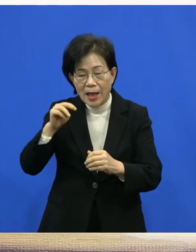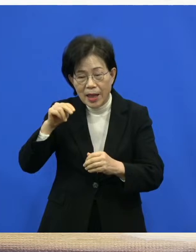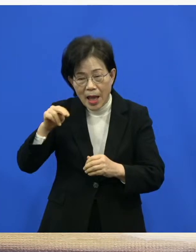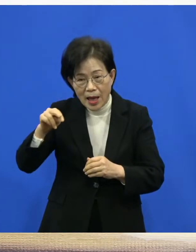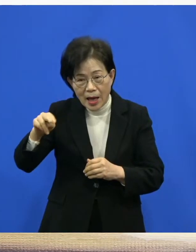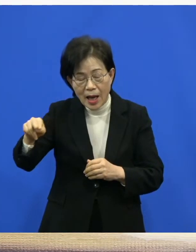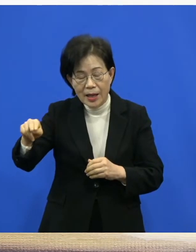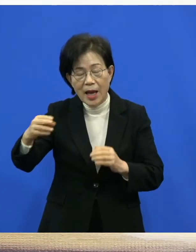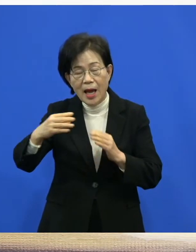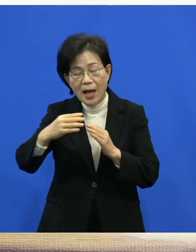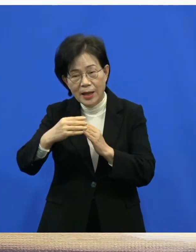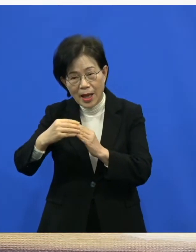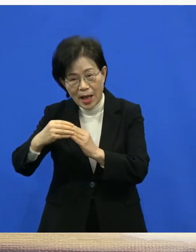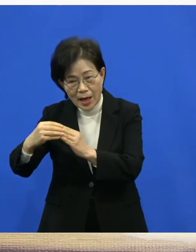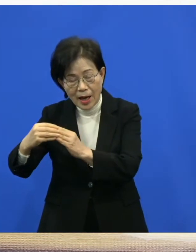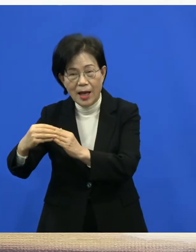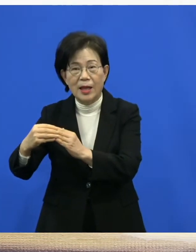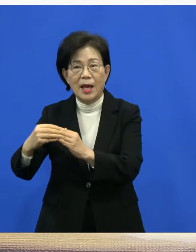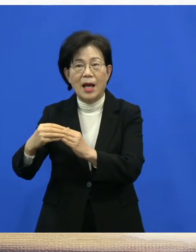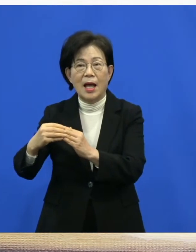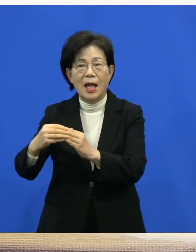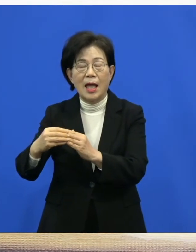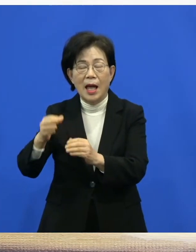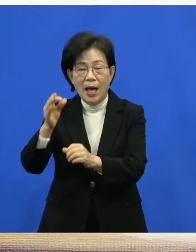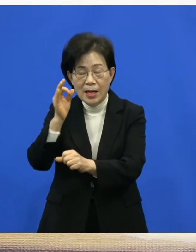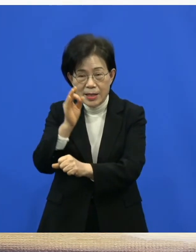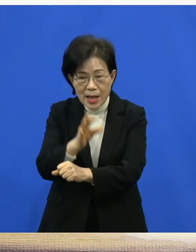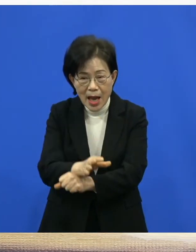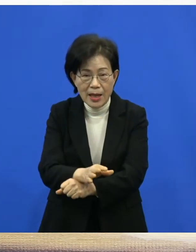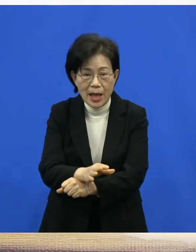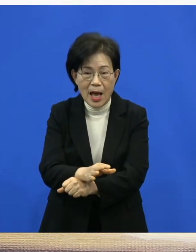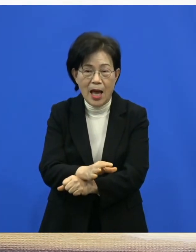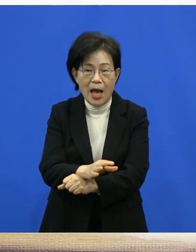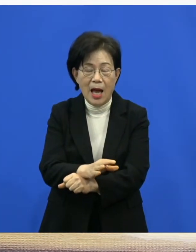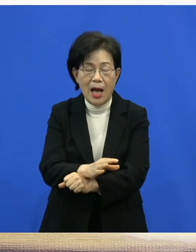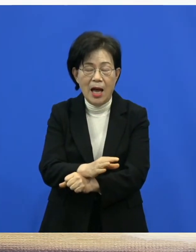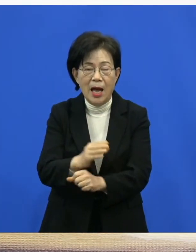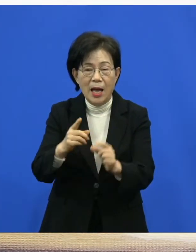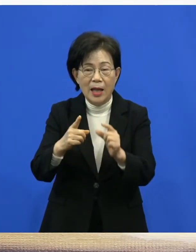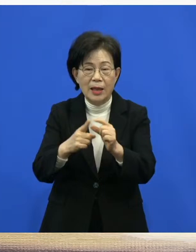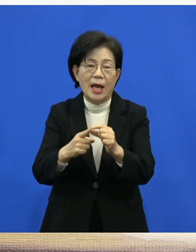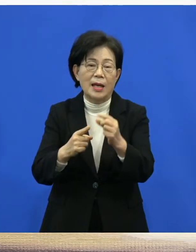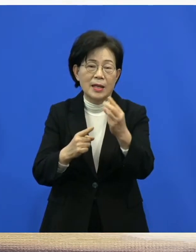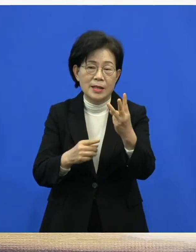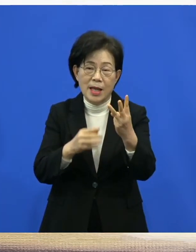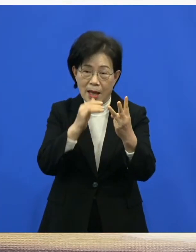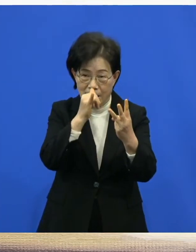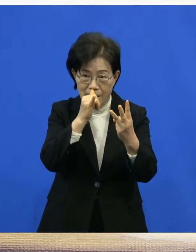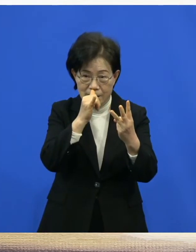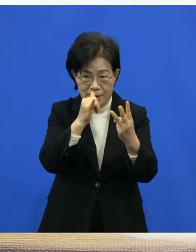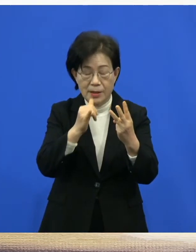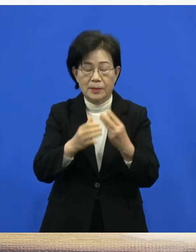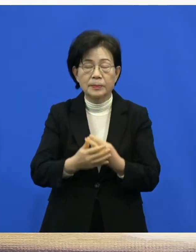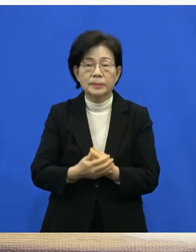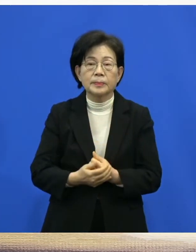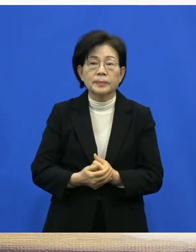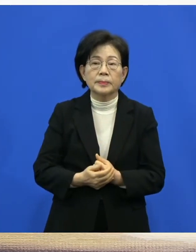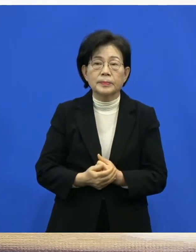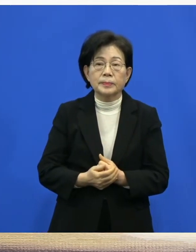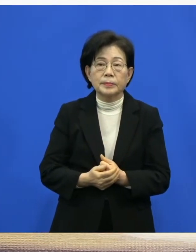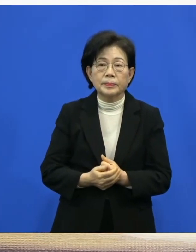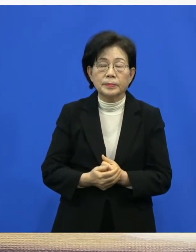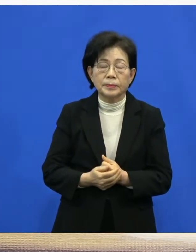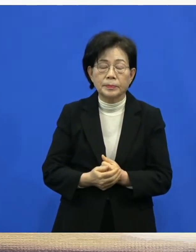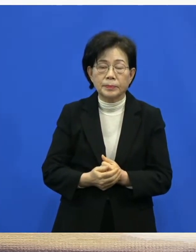내려가다, 데려가다, 사다. 이 요셉이 수동태